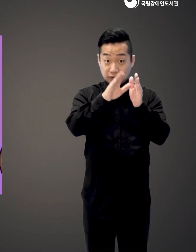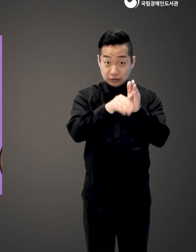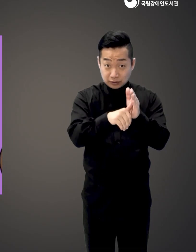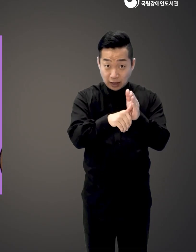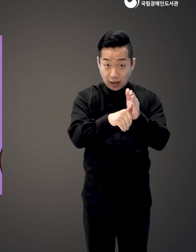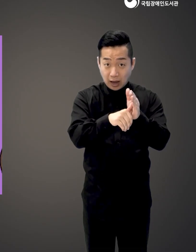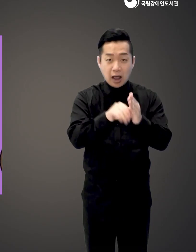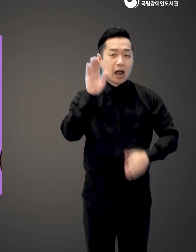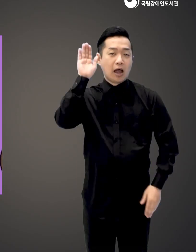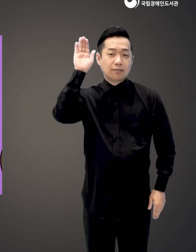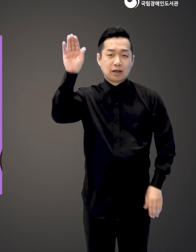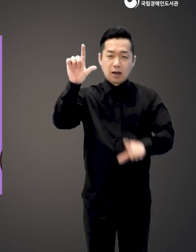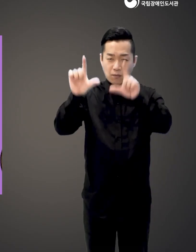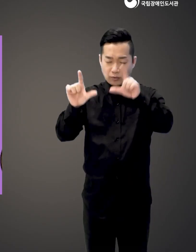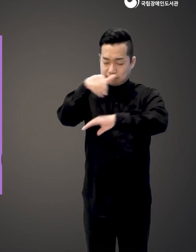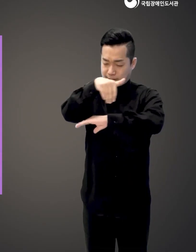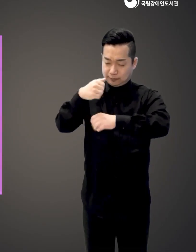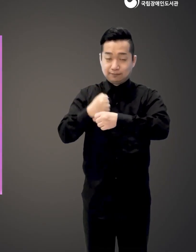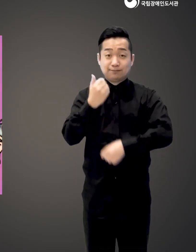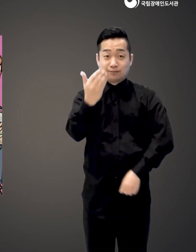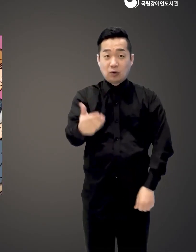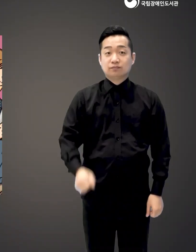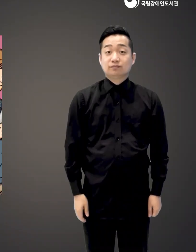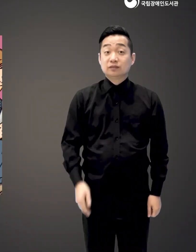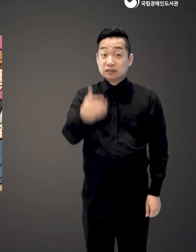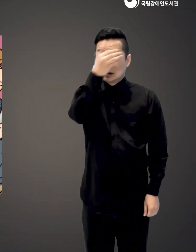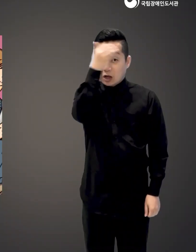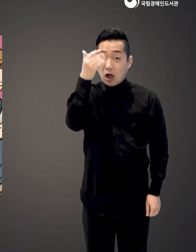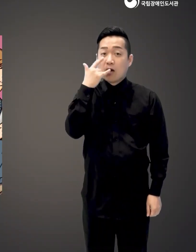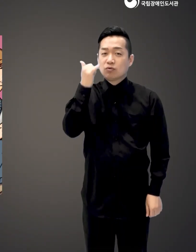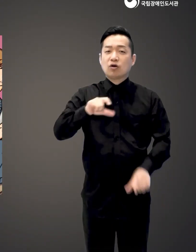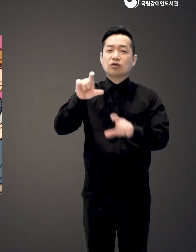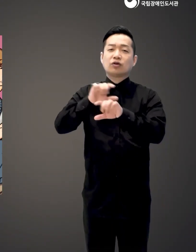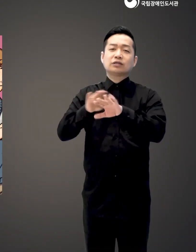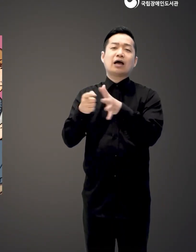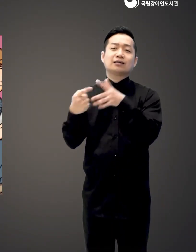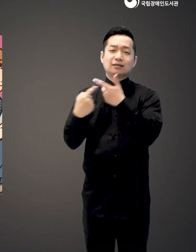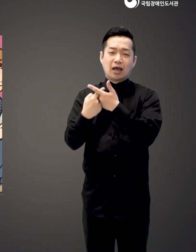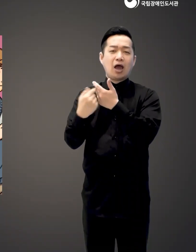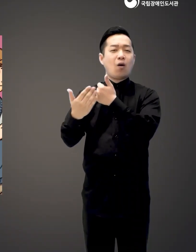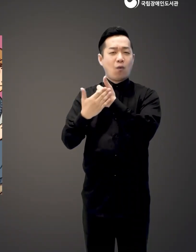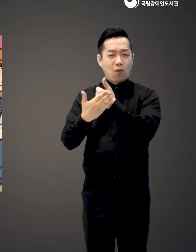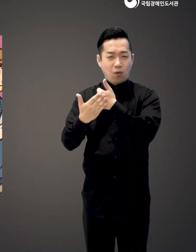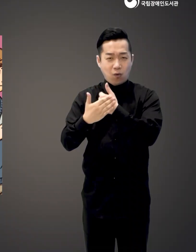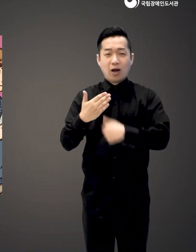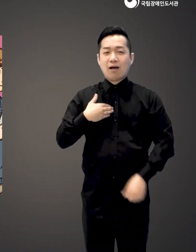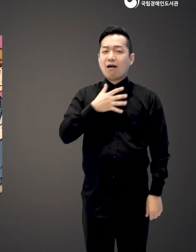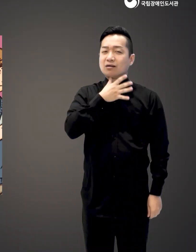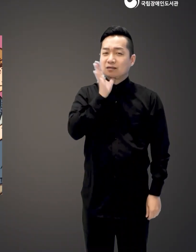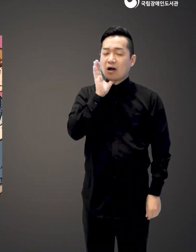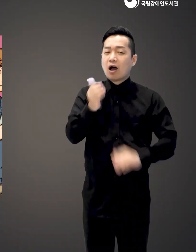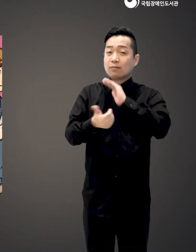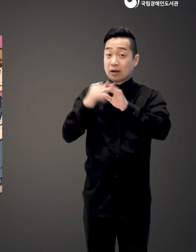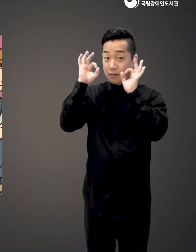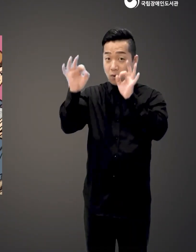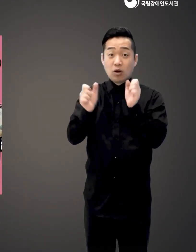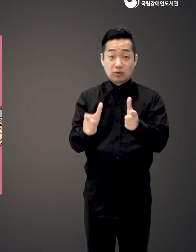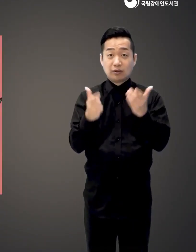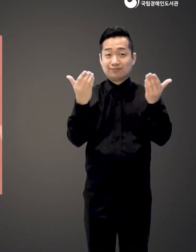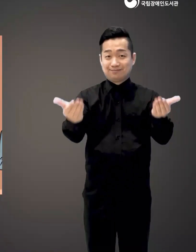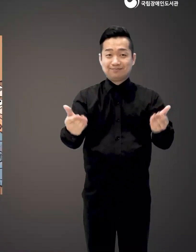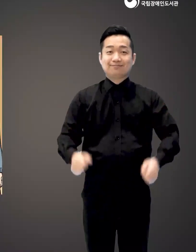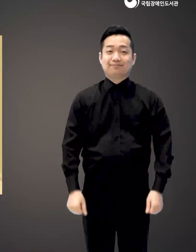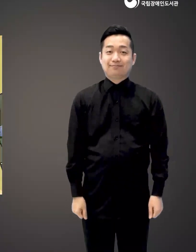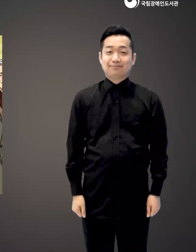중년에게는 미래의 모습을 그릴 유용한 토대를, 청년에게는 부모를 더 잘 이해할 수 있는 도움말과 자신의 노년기를 내다보는